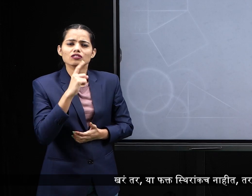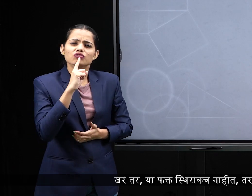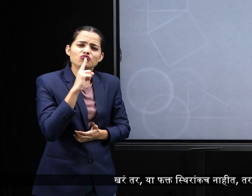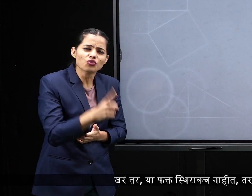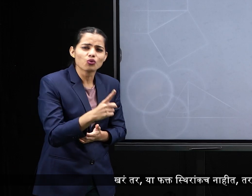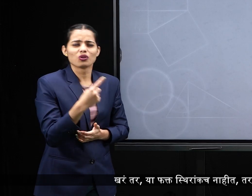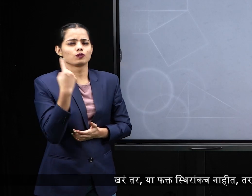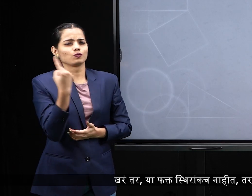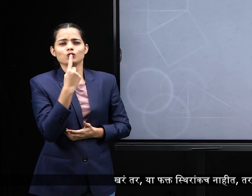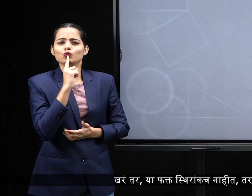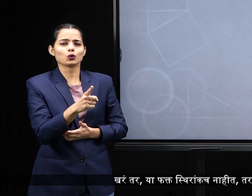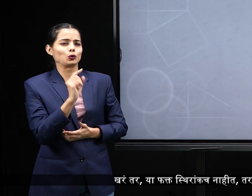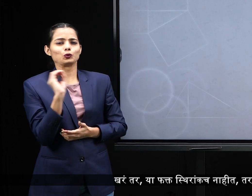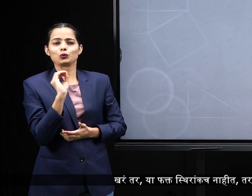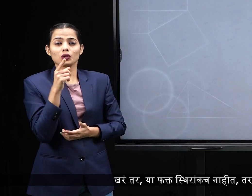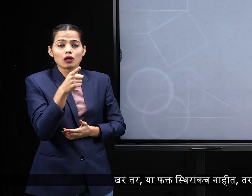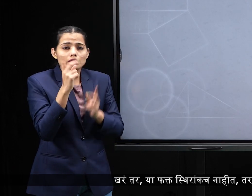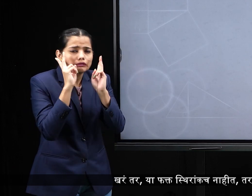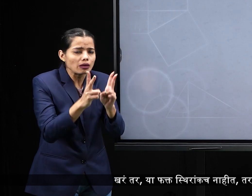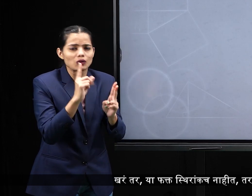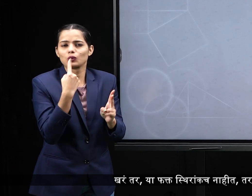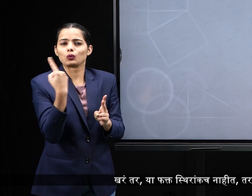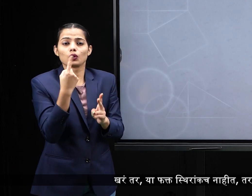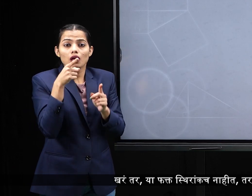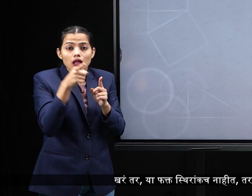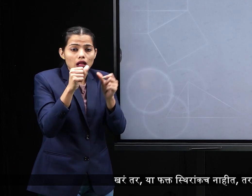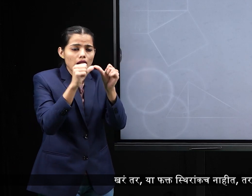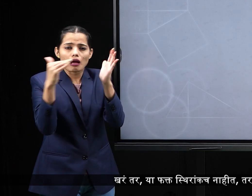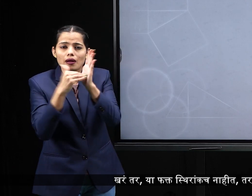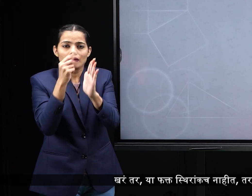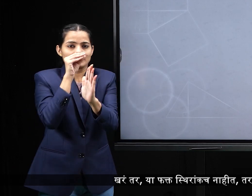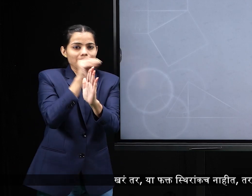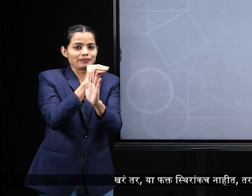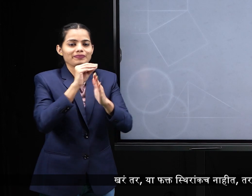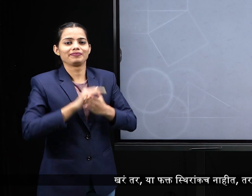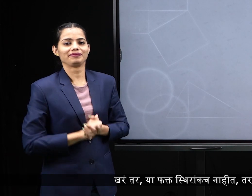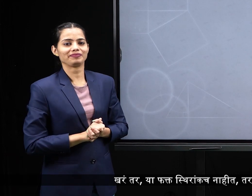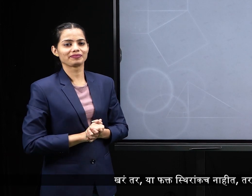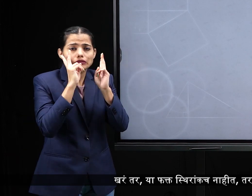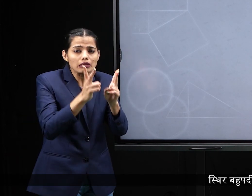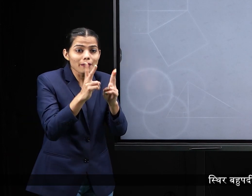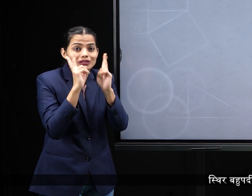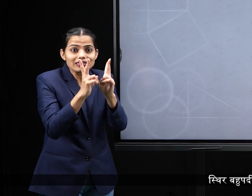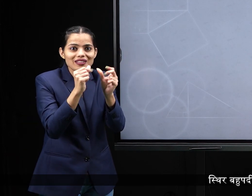खर तर या फक्त स्थिरांकांच नाहीत तर स्थिर बहुपदी देखील आहेत. स्थिर